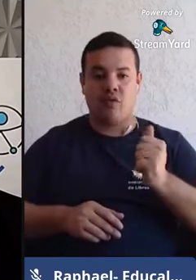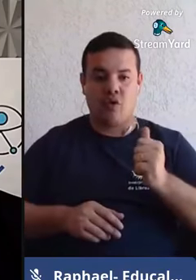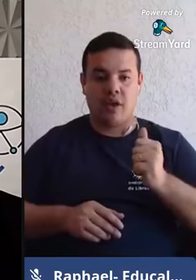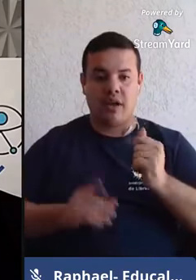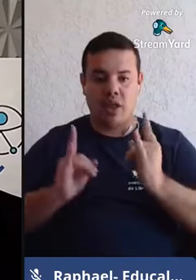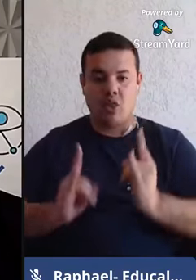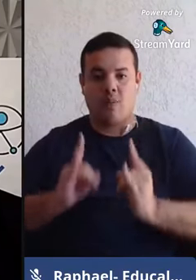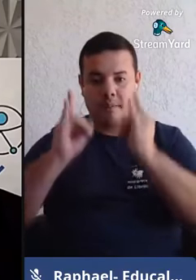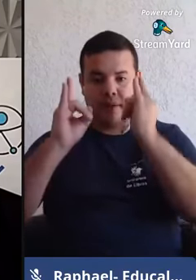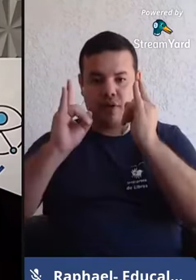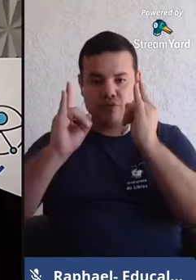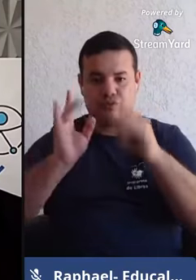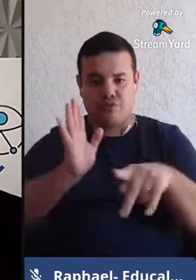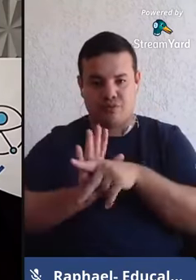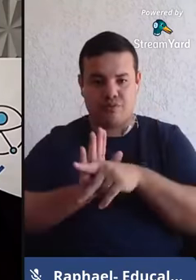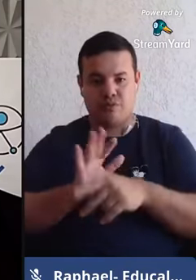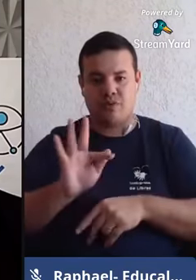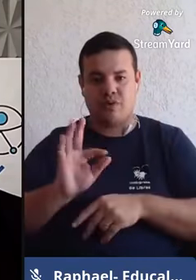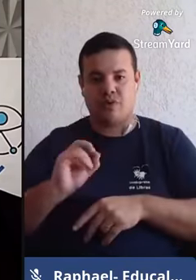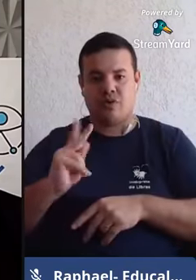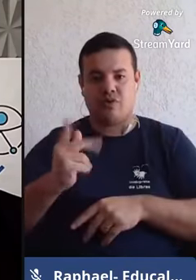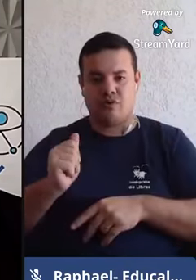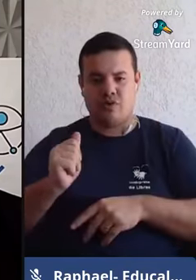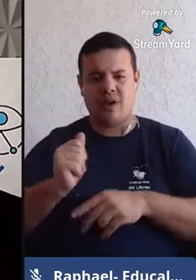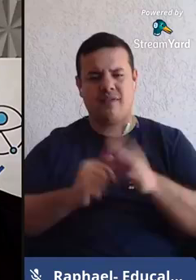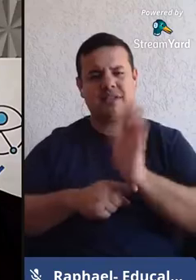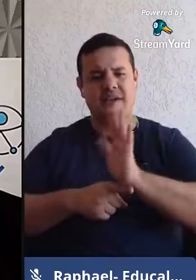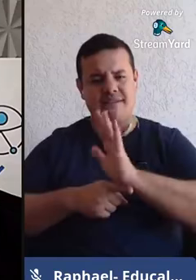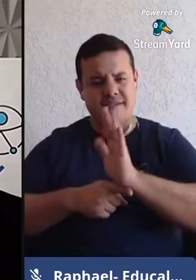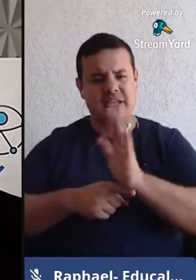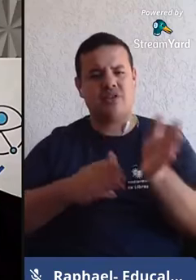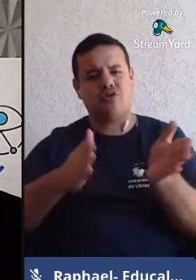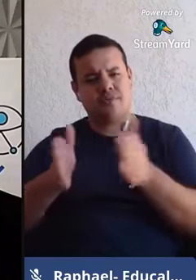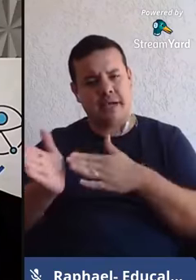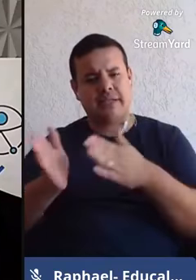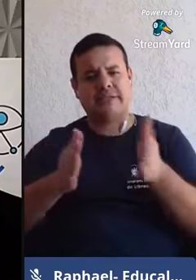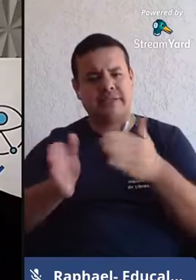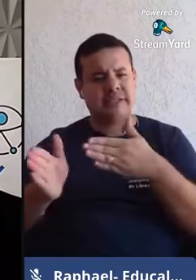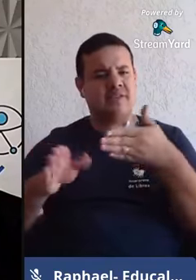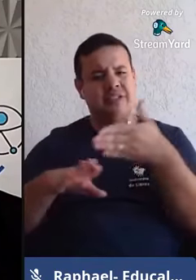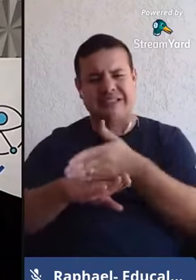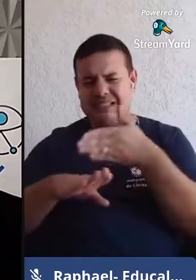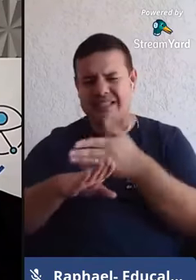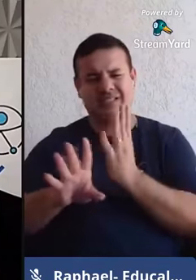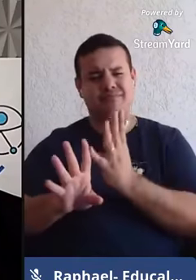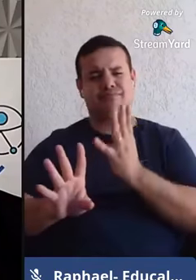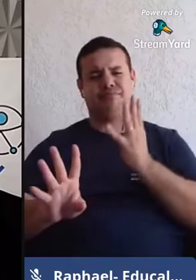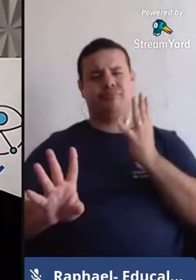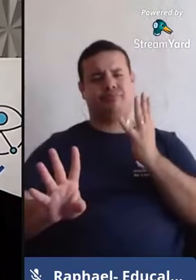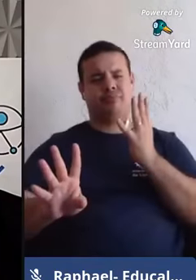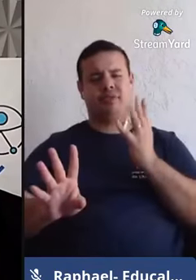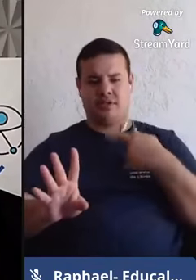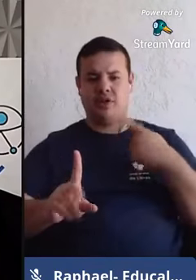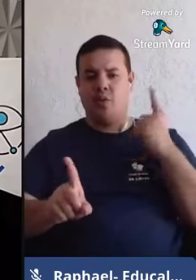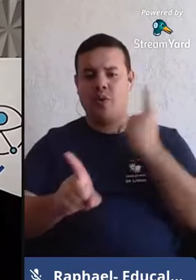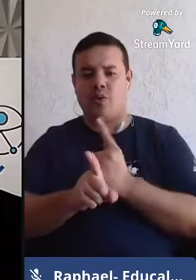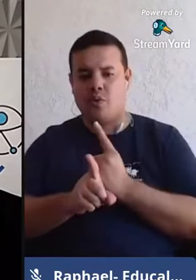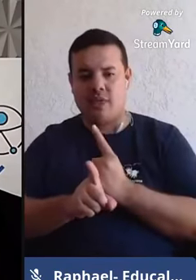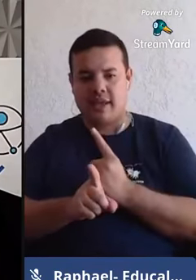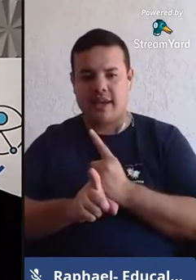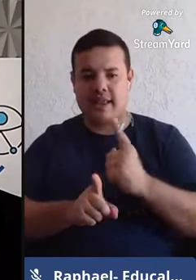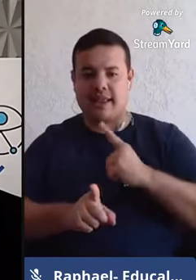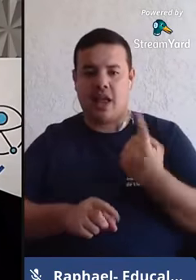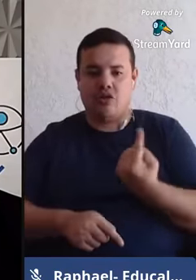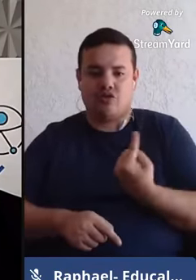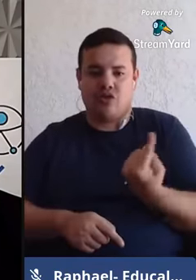da Folha. Eles faziam uma exibição de vídeos e tal. E você ia lá, era uma fila tremenda. Uma vez eu encontrei, chego lá, ele está sozinho, eu